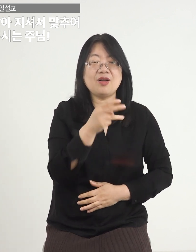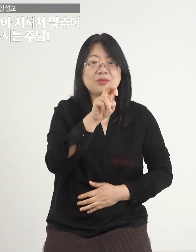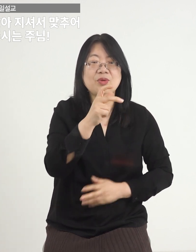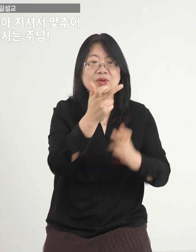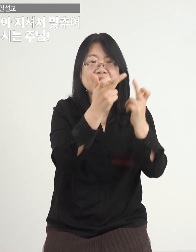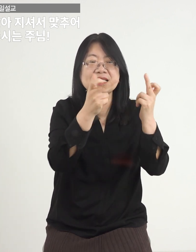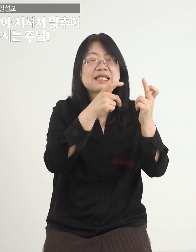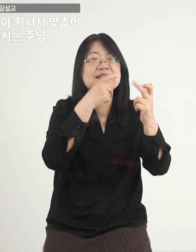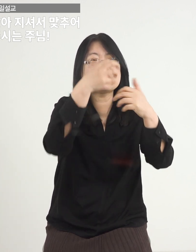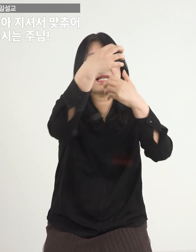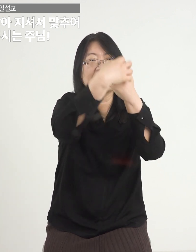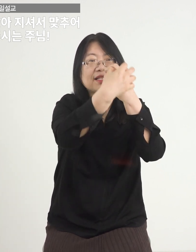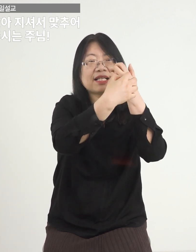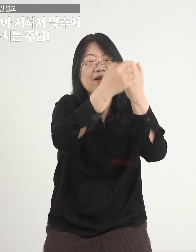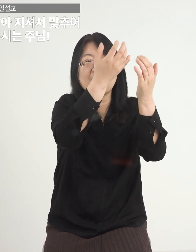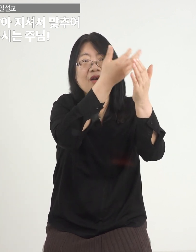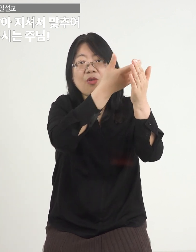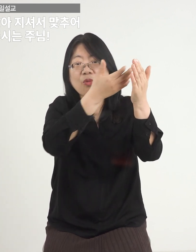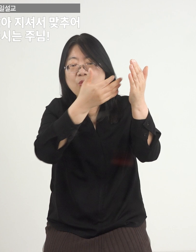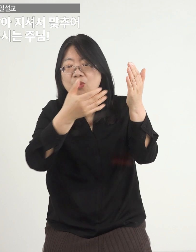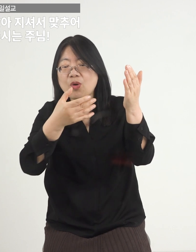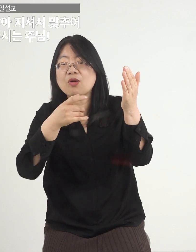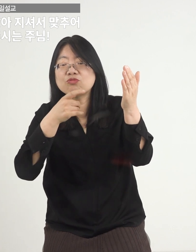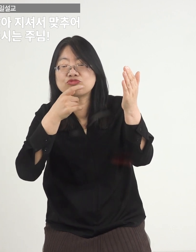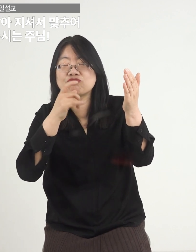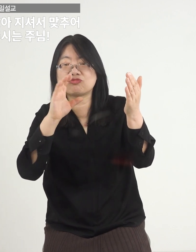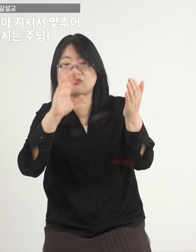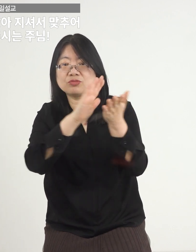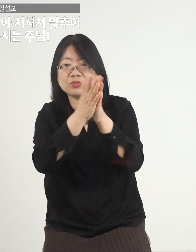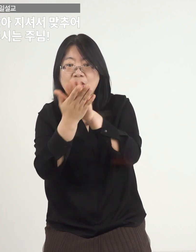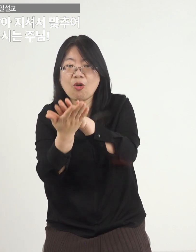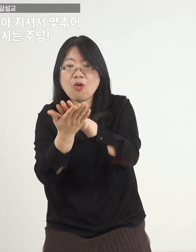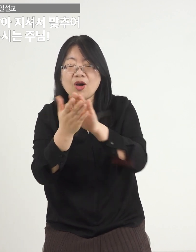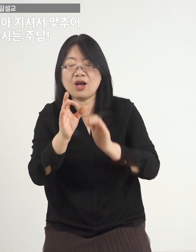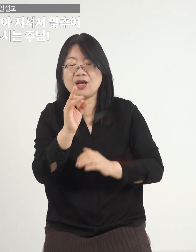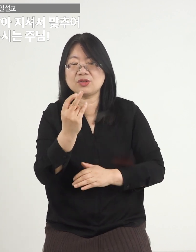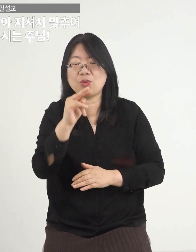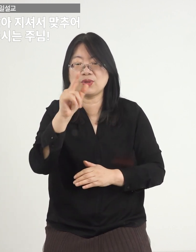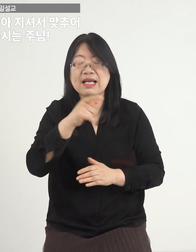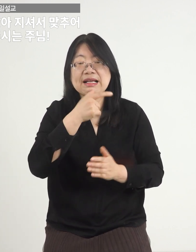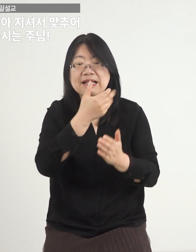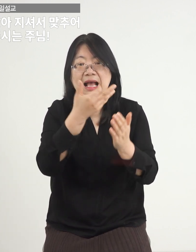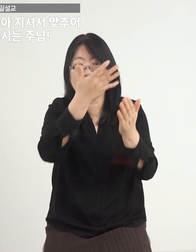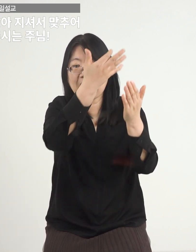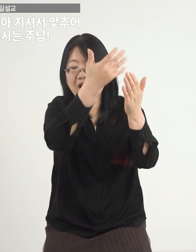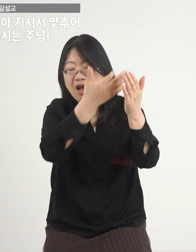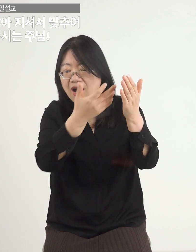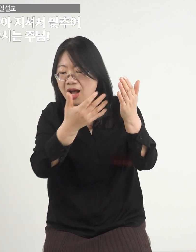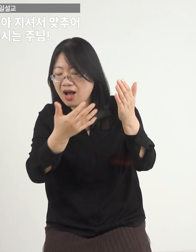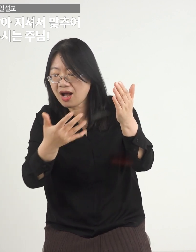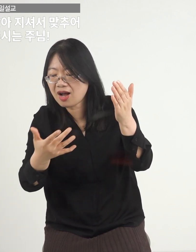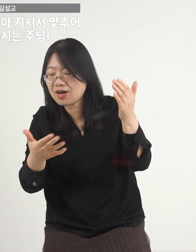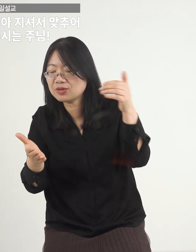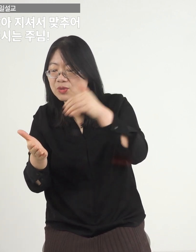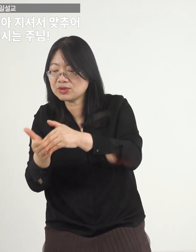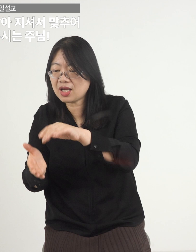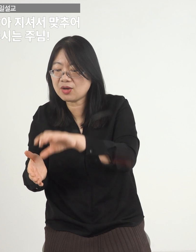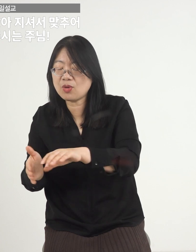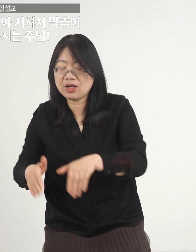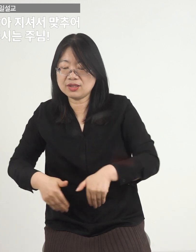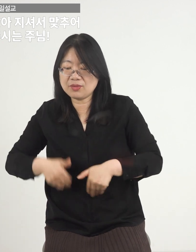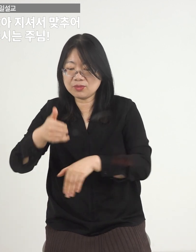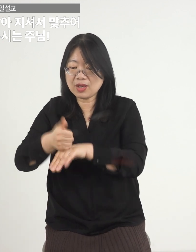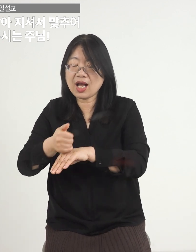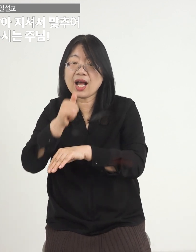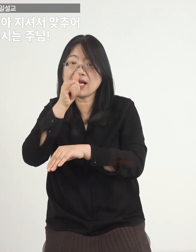헐몬산에서 이슬이 흘러서 물이 되어서 요단을 타고 어디까지 흐른다고 되어 있죠? 남쪽